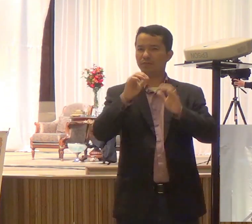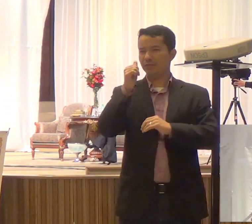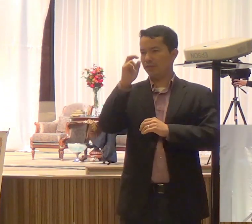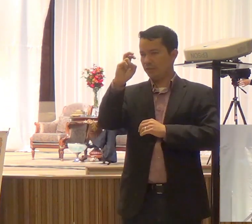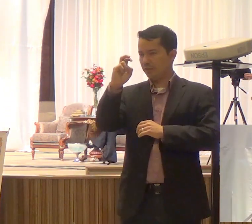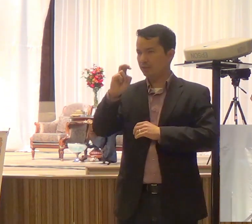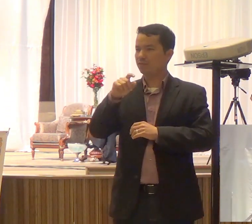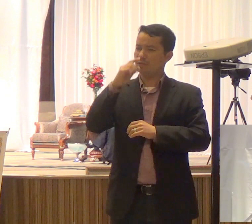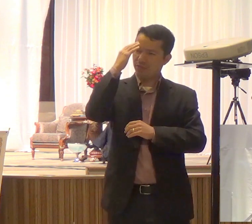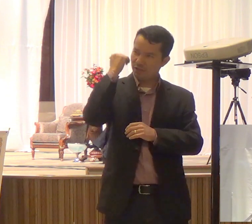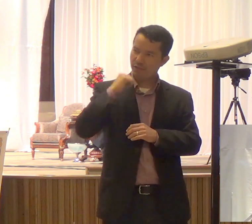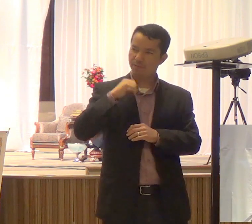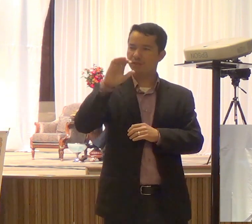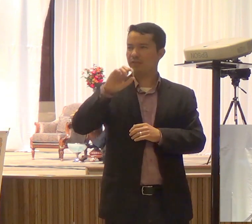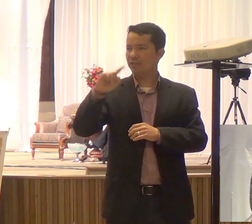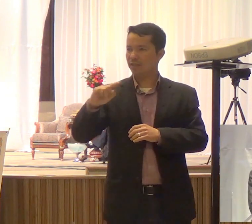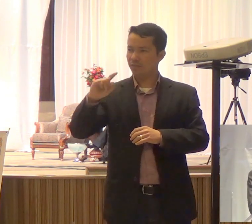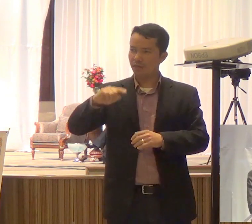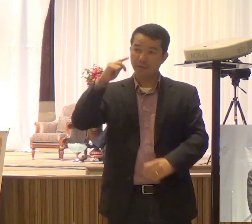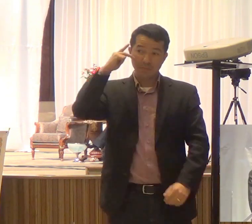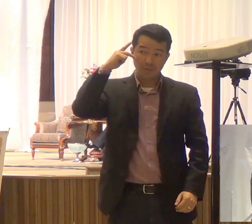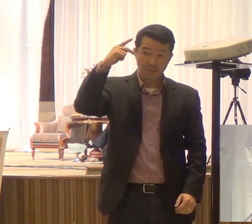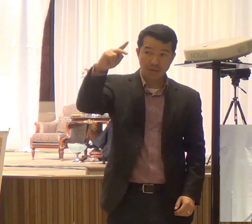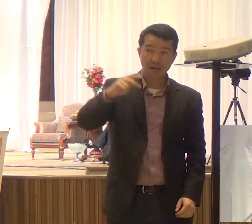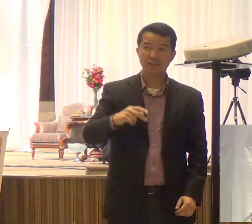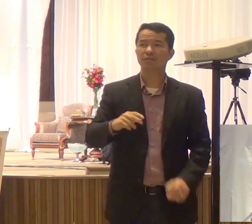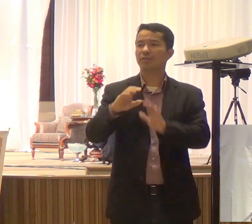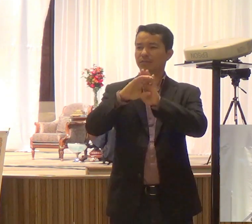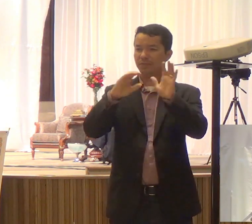profetas bíblicos, capítulo 15.